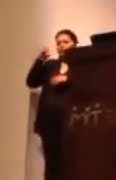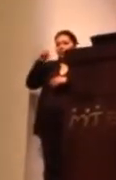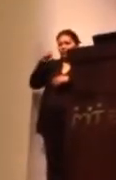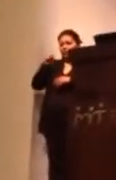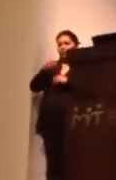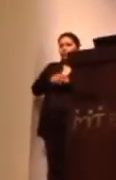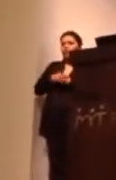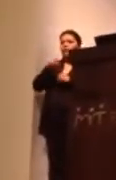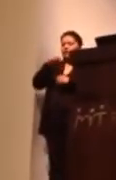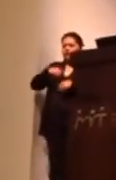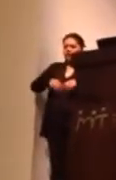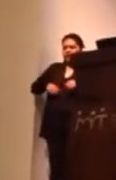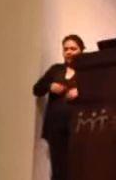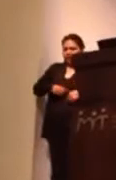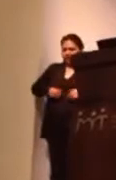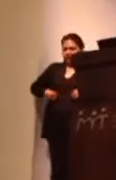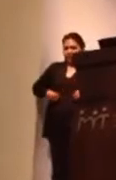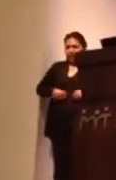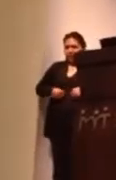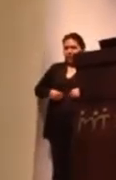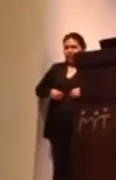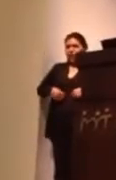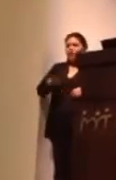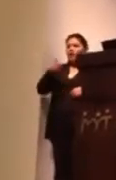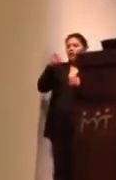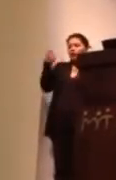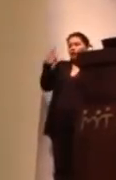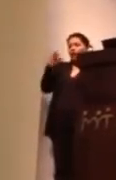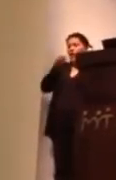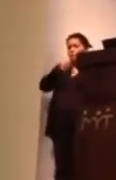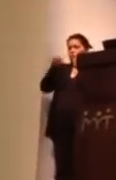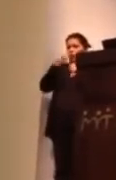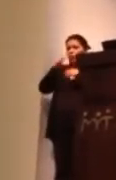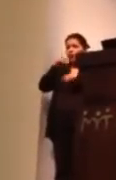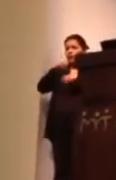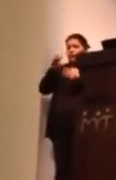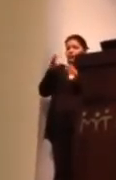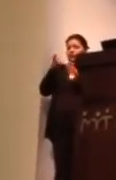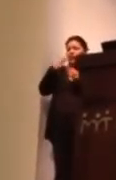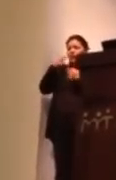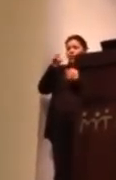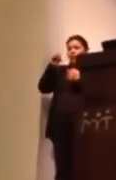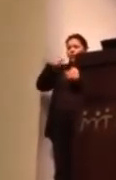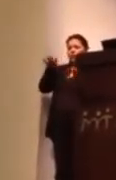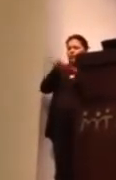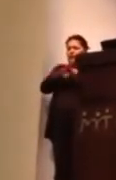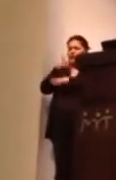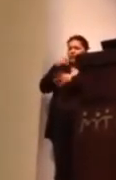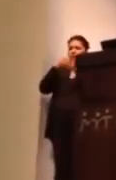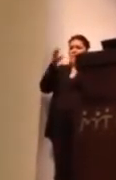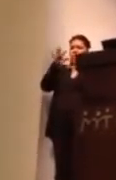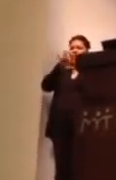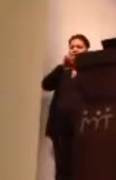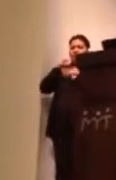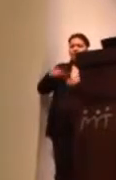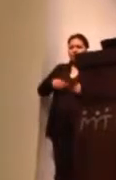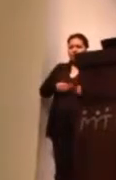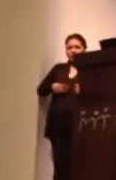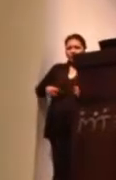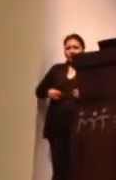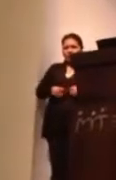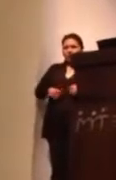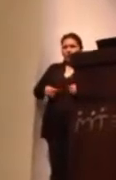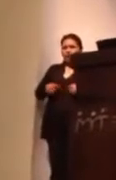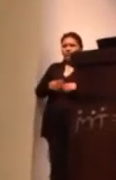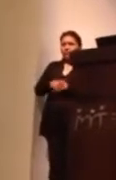Y entonces, con ciertos alimentos combinados con la cándida, se distorsionan las sustancias que van hacia el torrente sanguíneo y